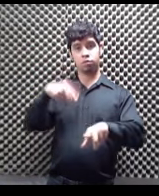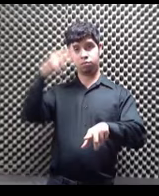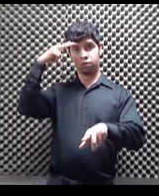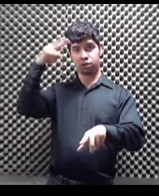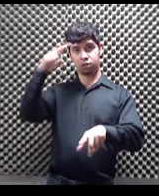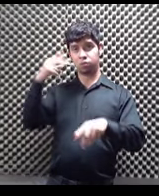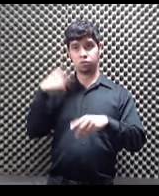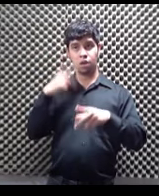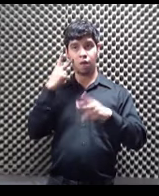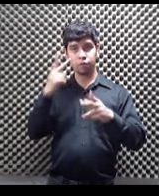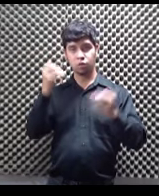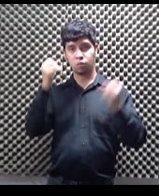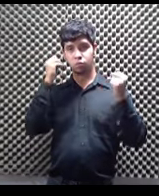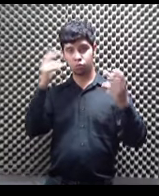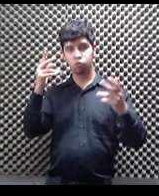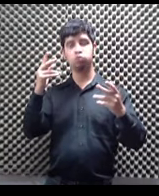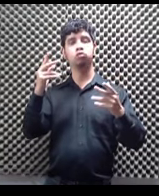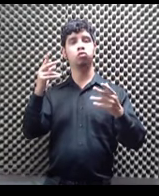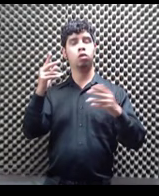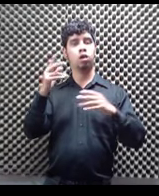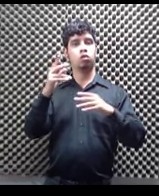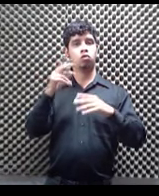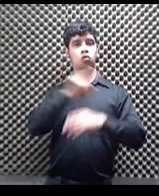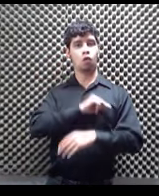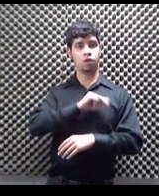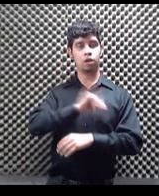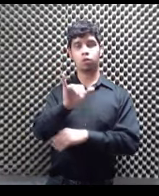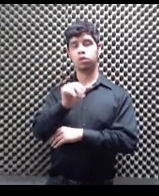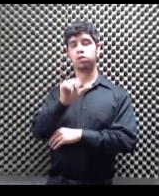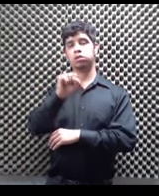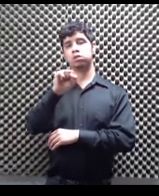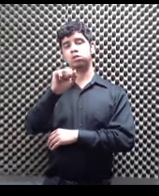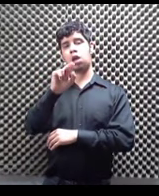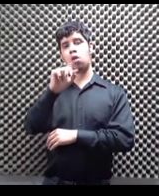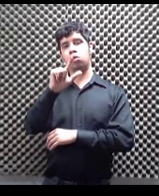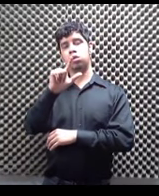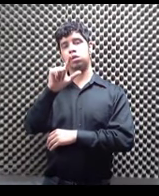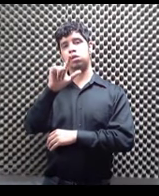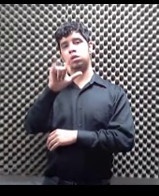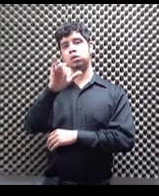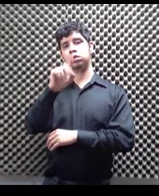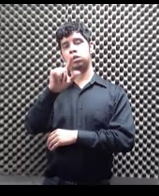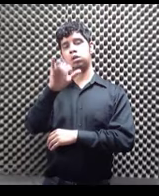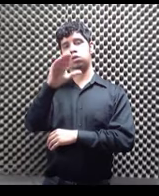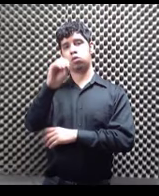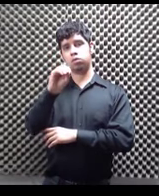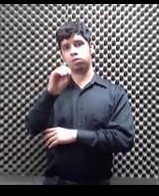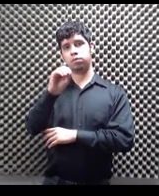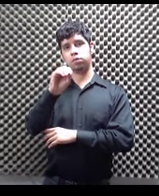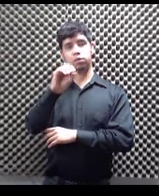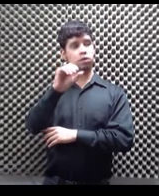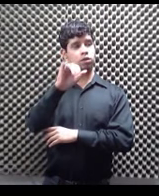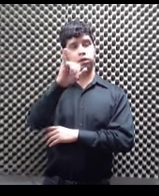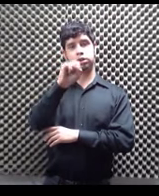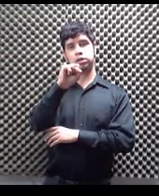que lo han visto mucho en telenovelas, a Saúl Lizazo, que es argentino pero que trabaja en México.